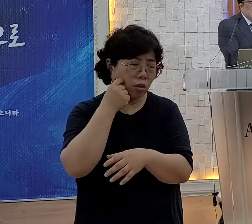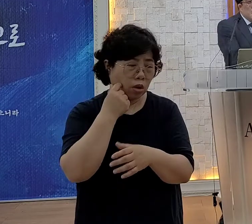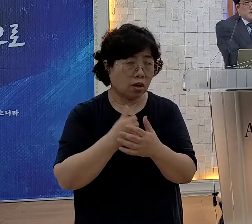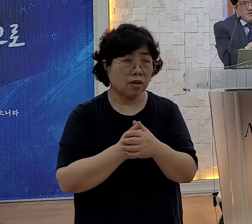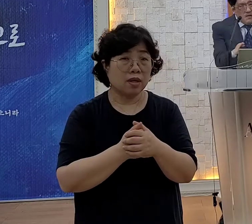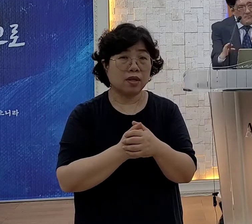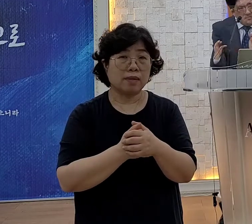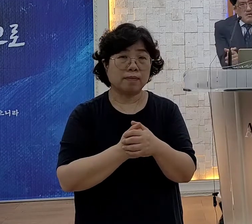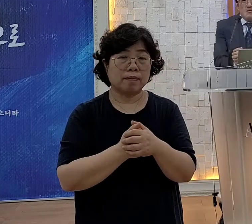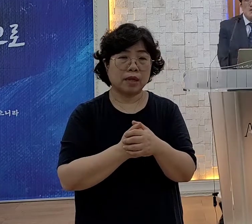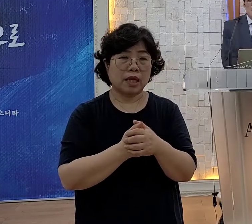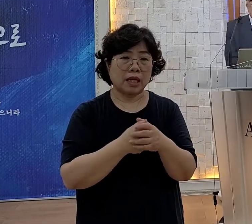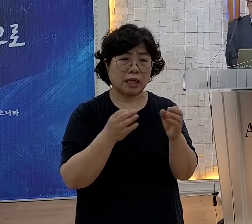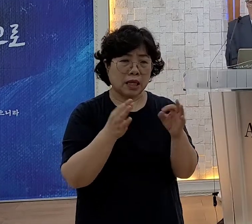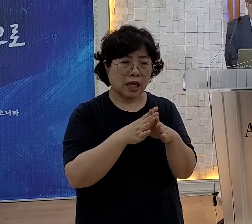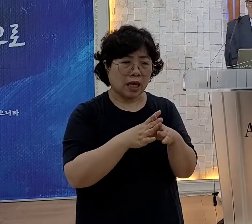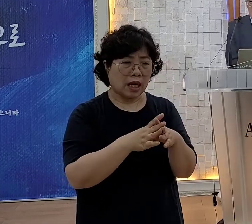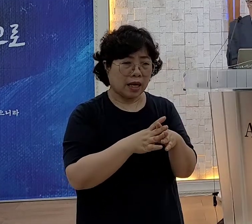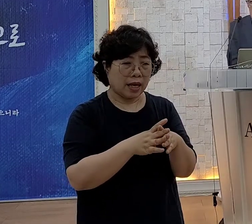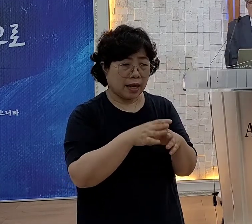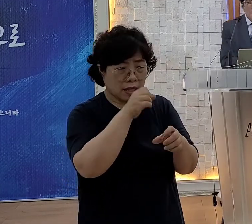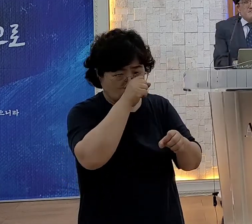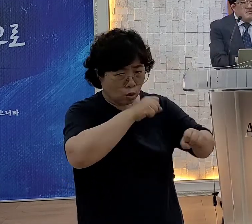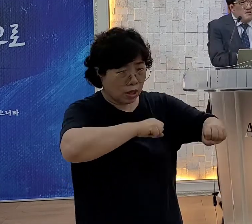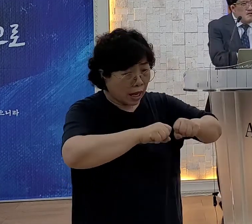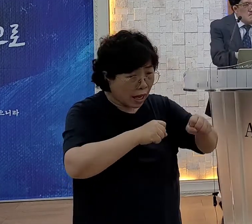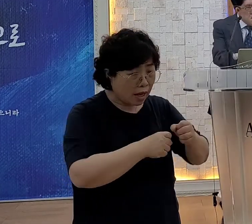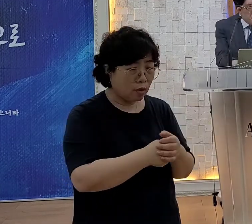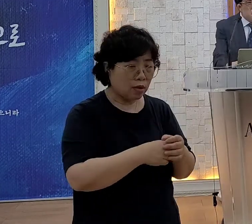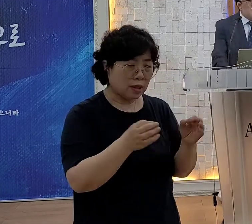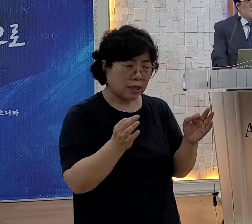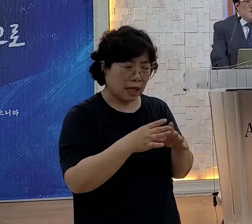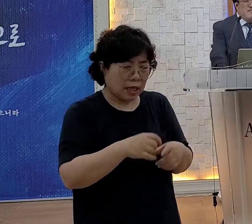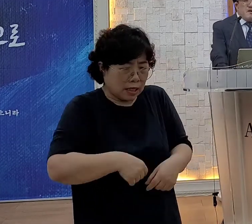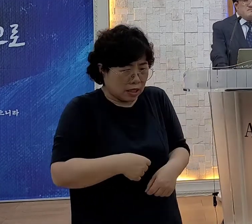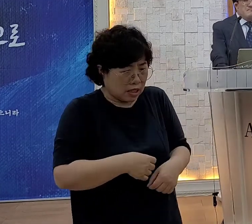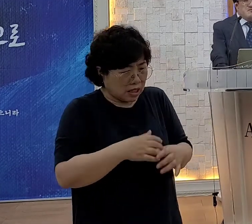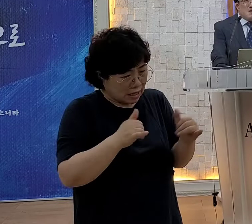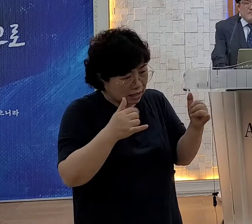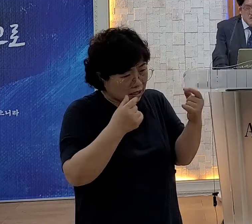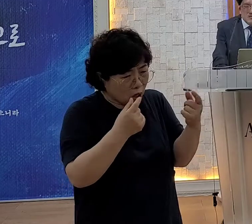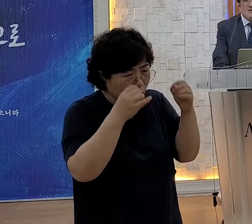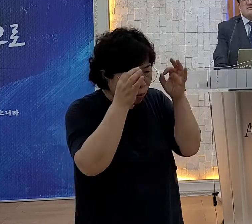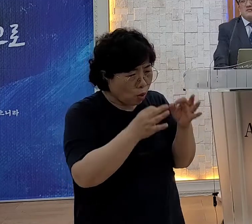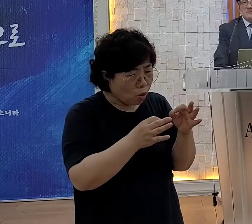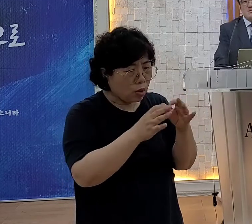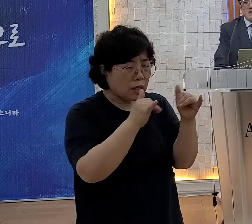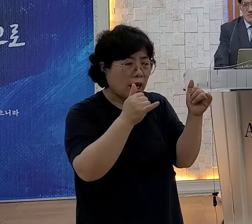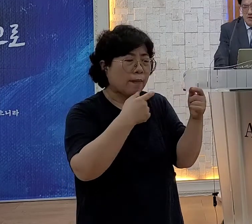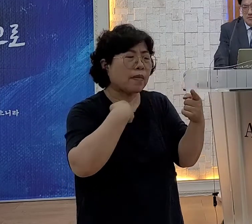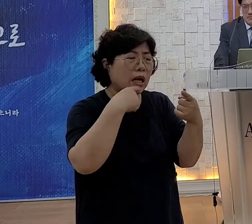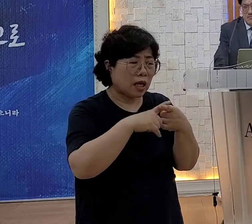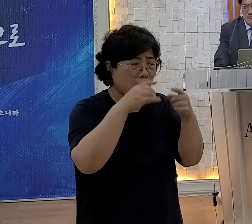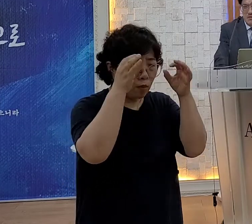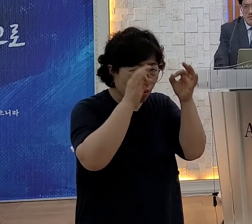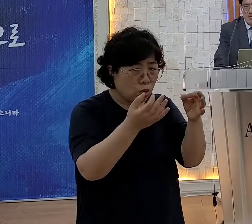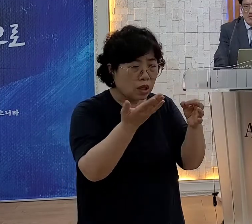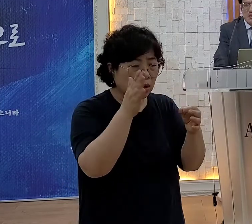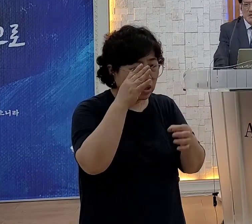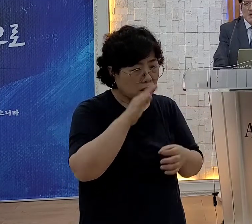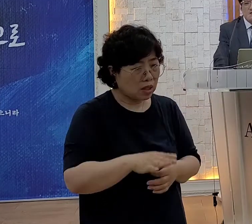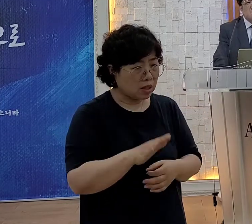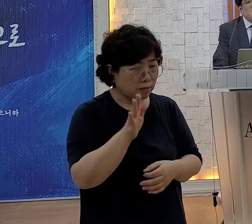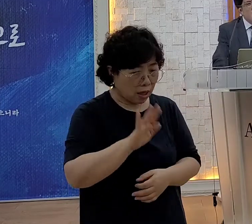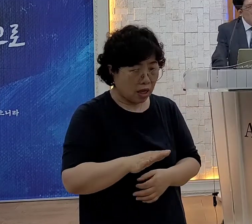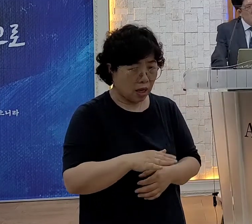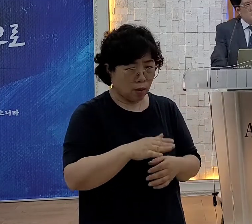그냥 어떻게 잠시 선을 행하고 잠시 어렵게 보이고 내가 잠시 사람답게 산 것처럼 착각했지만 사실